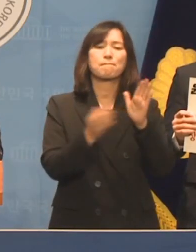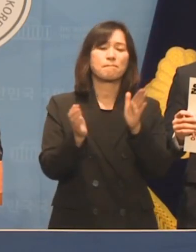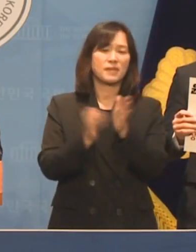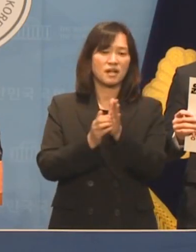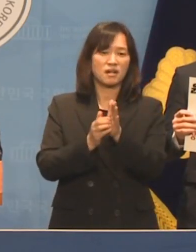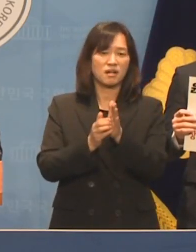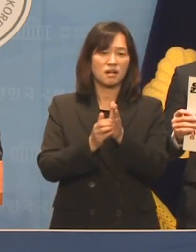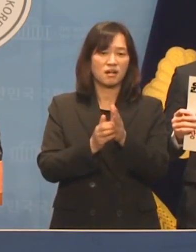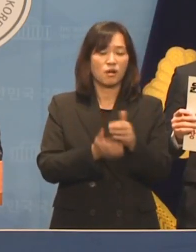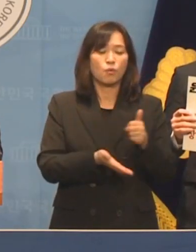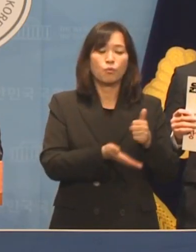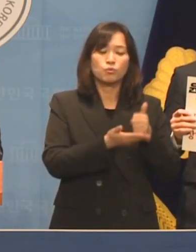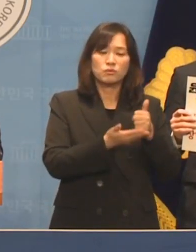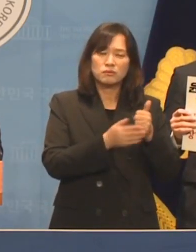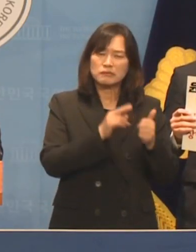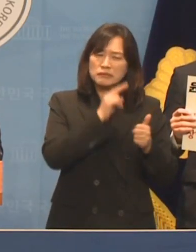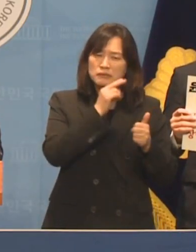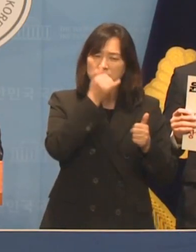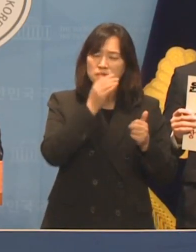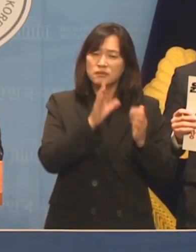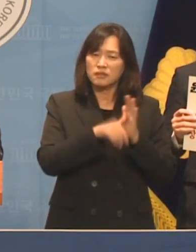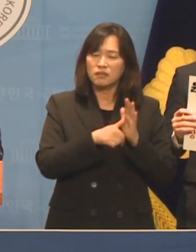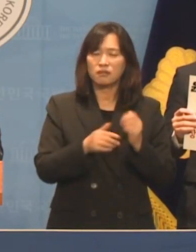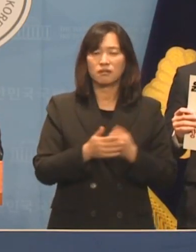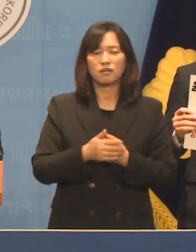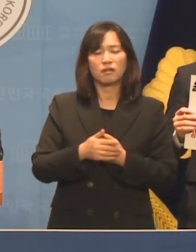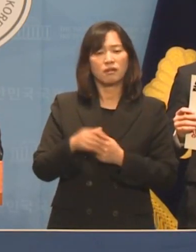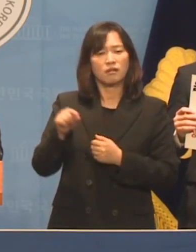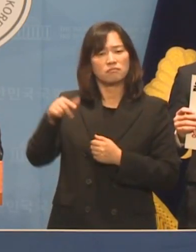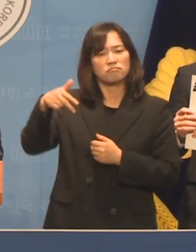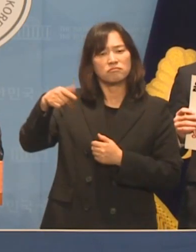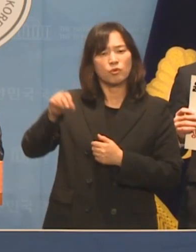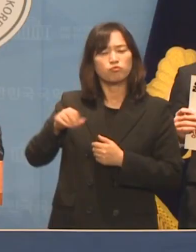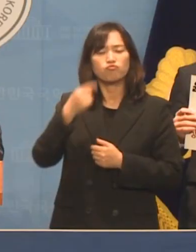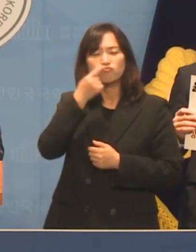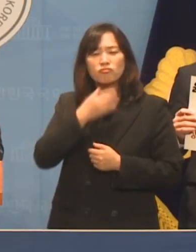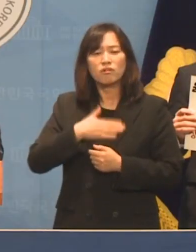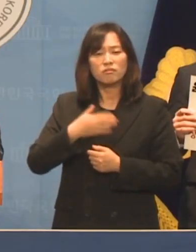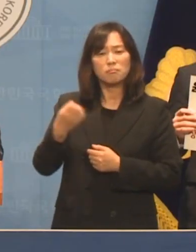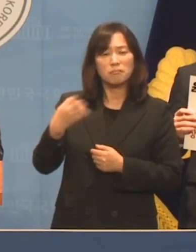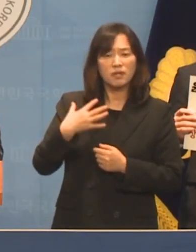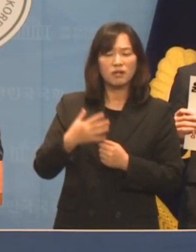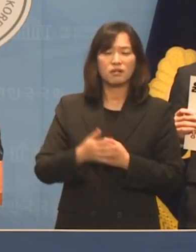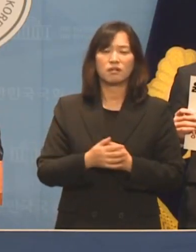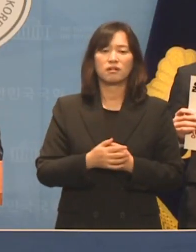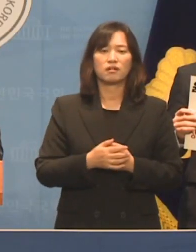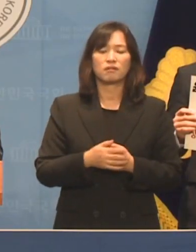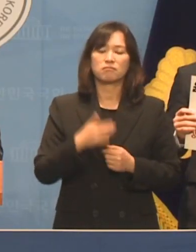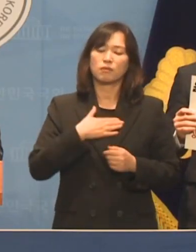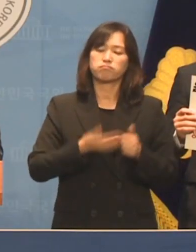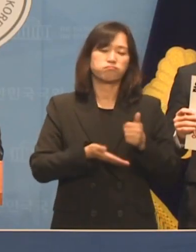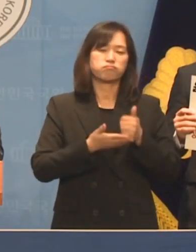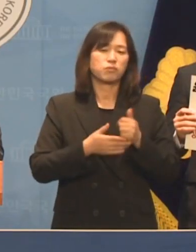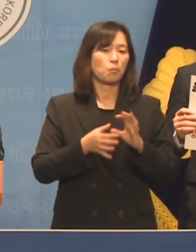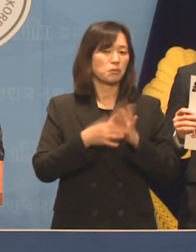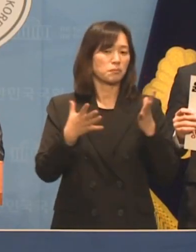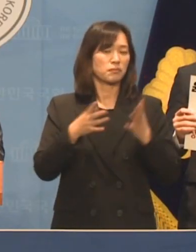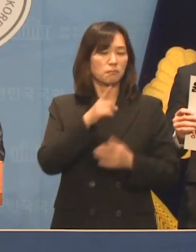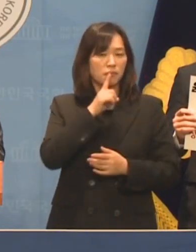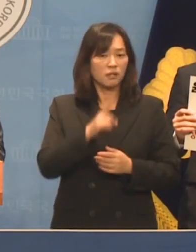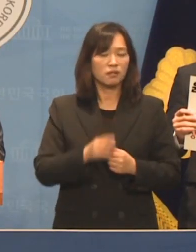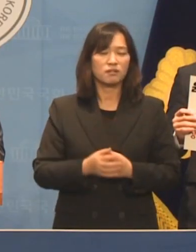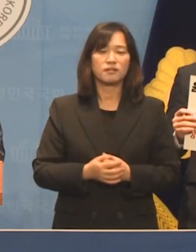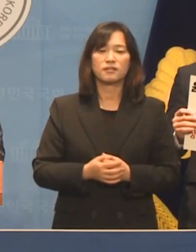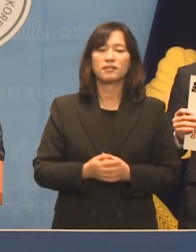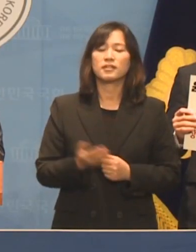때 대통령께서는 공관위원장이 정진석인 줄 알았다, 당 공천에 관심이 없었다고